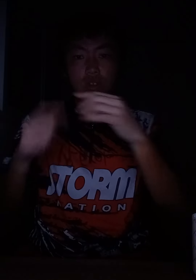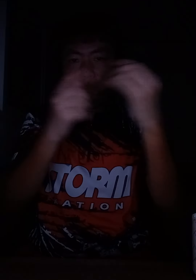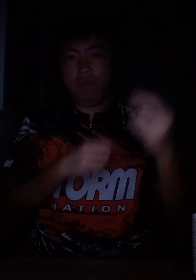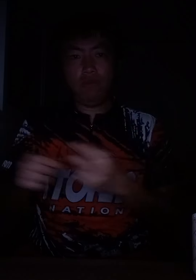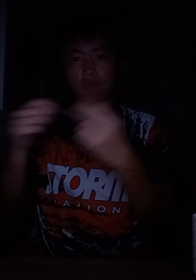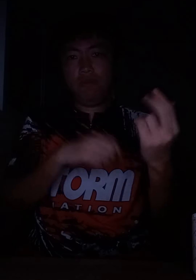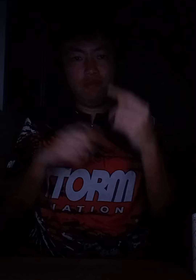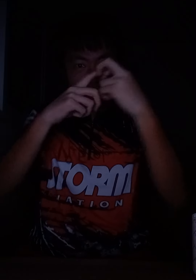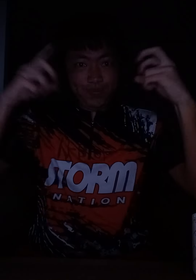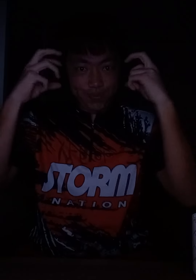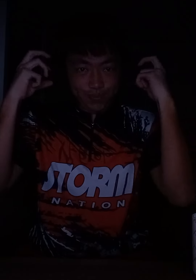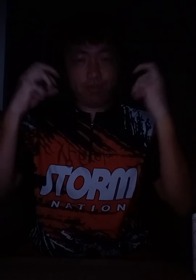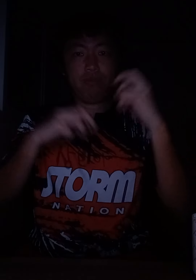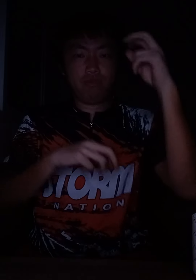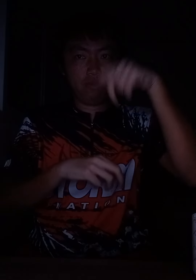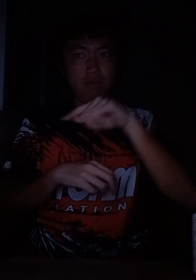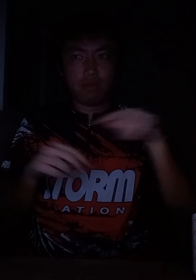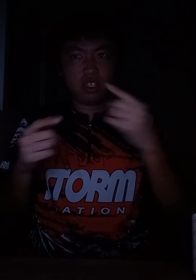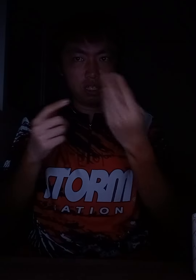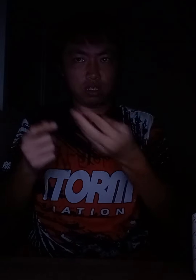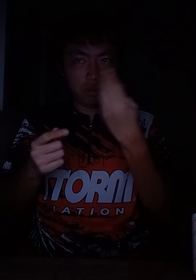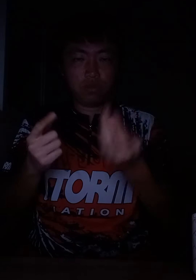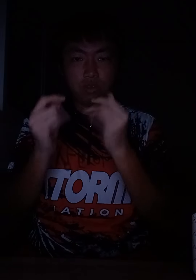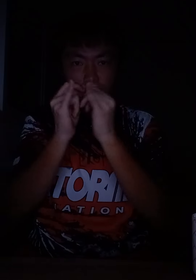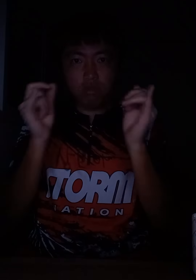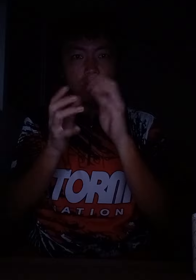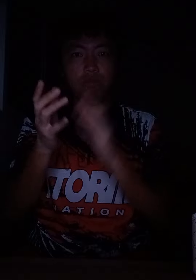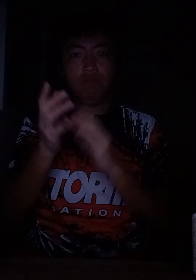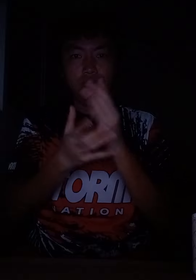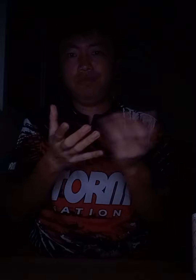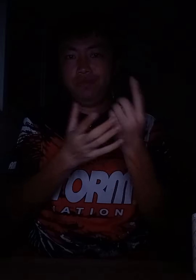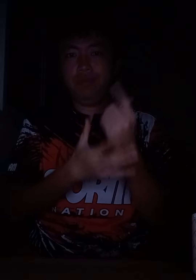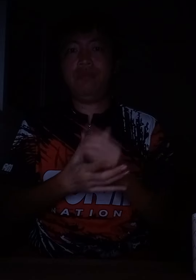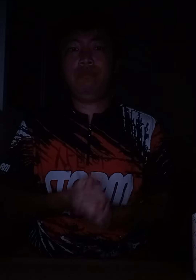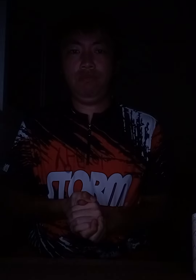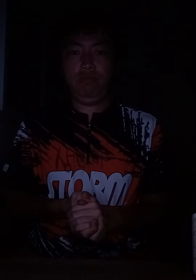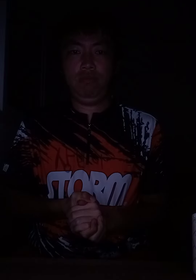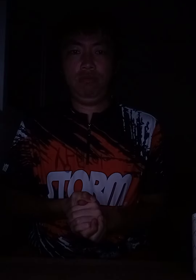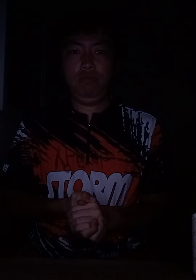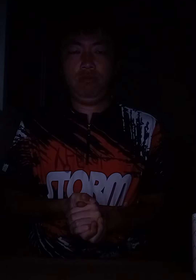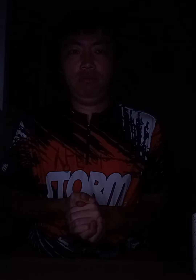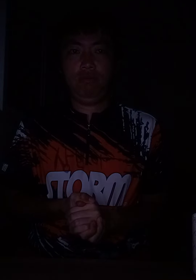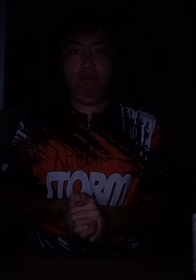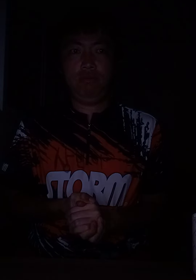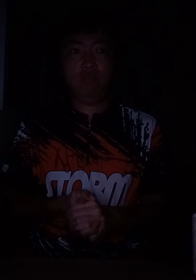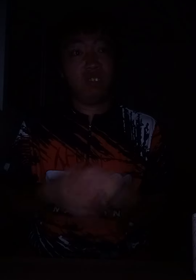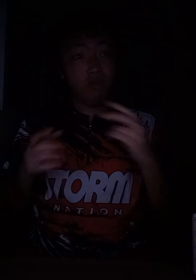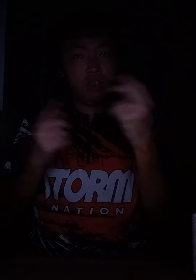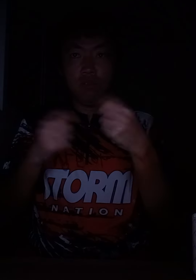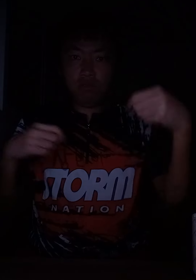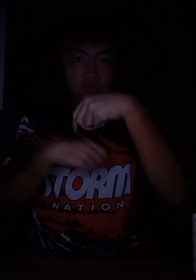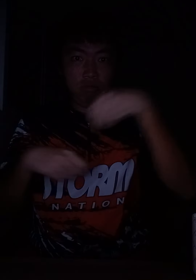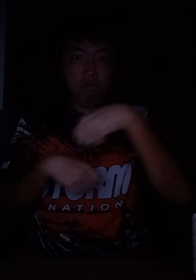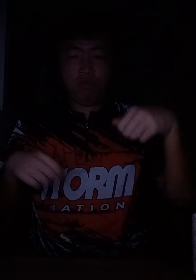기사가 마스크를 쓰라고 하자 욕설을 한 승객이 경찰에 붙잡히기도 했습니다. 특히 기사를 폭행하면 다른